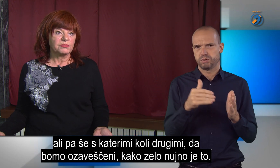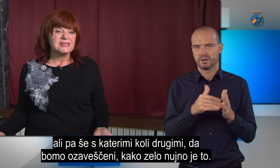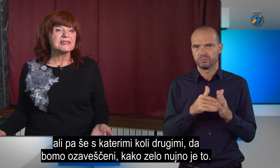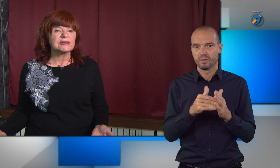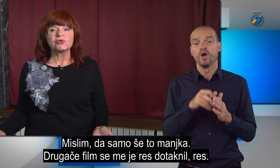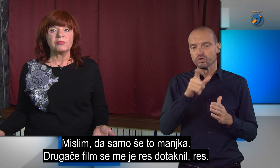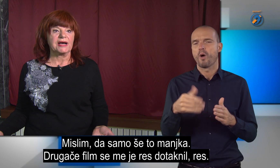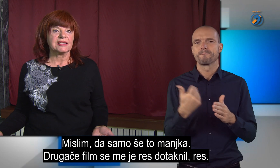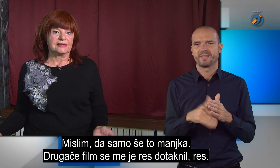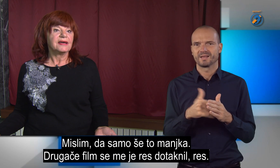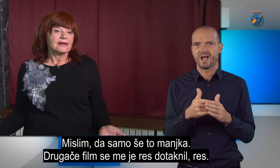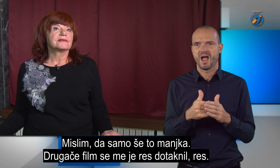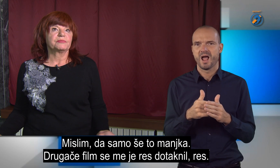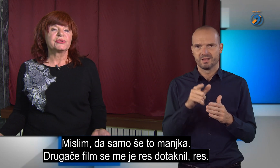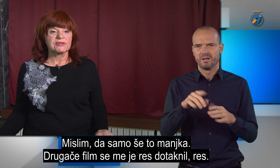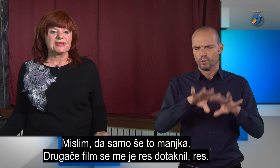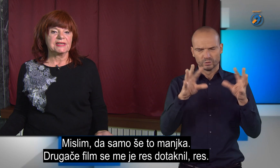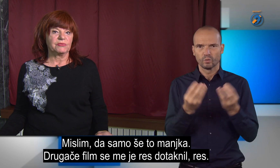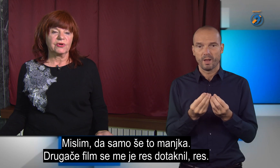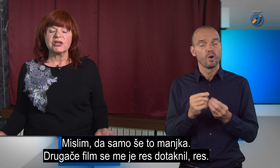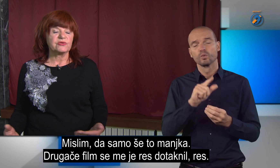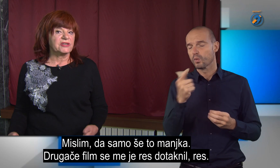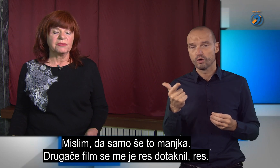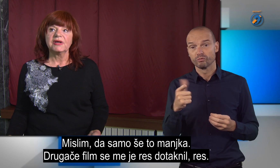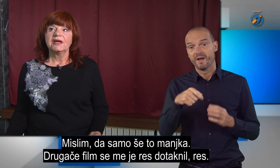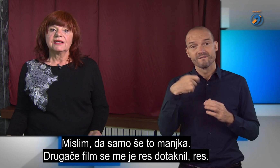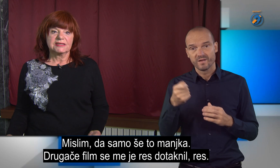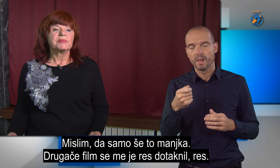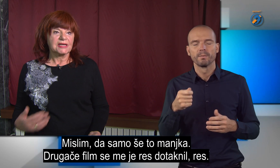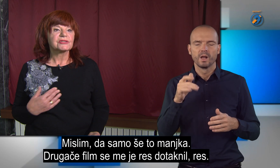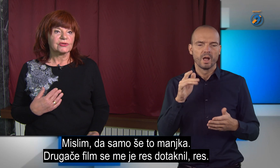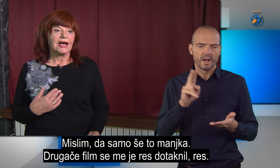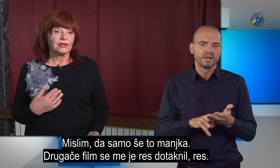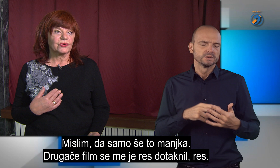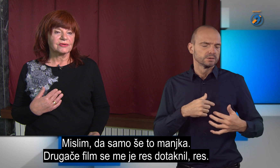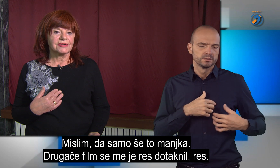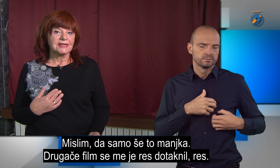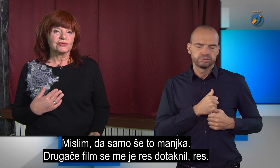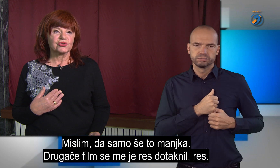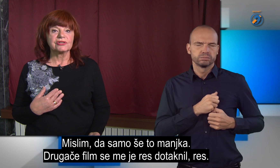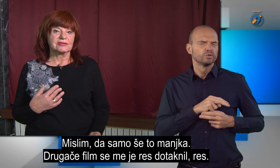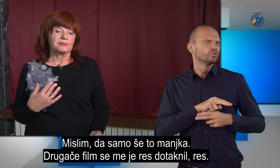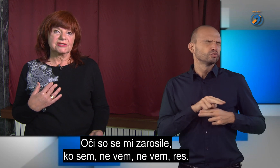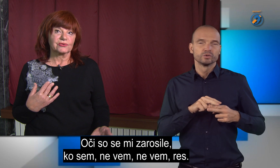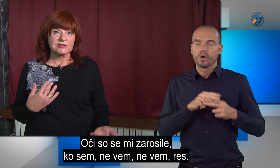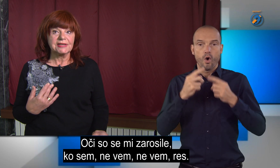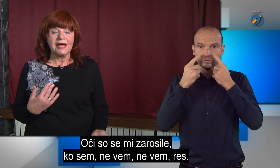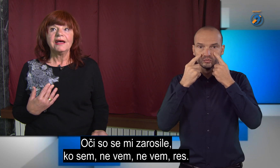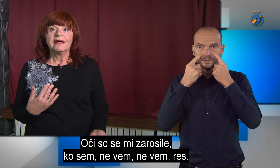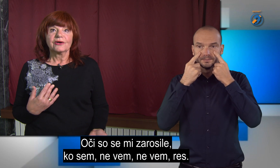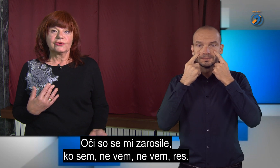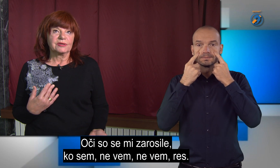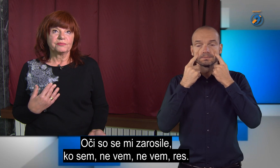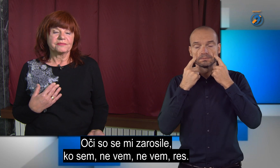to. Mislim, da samo to manjka pri vsem tem. Drugače film se me je res dotaknil. Res, oči so se mi